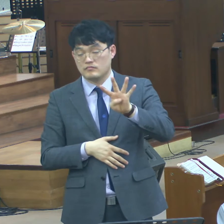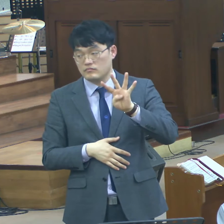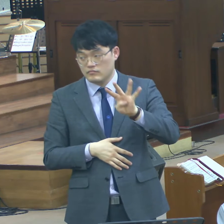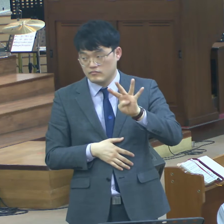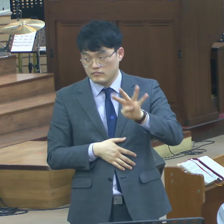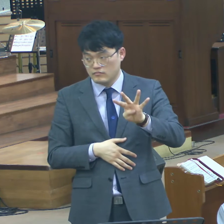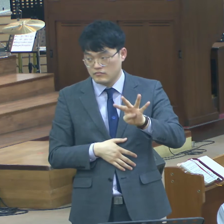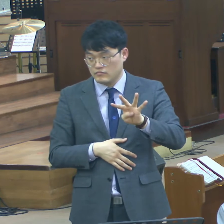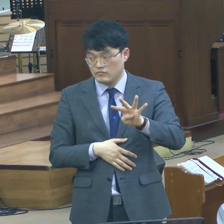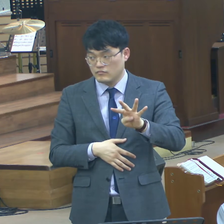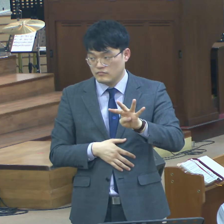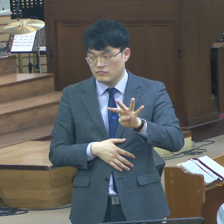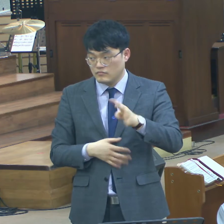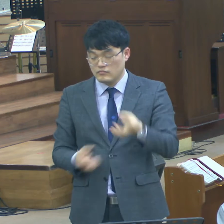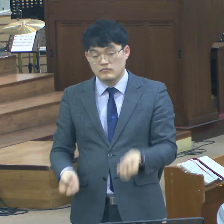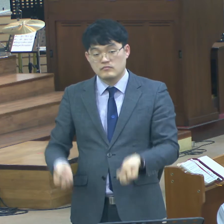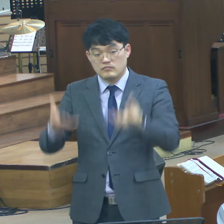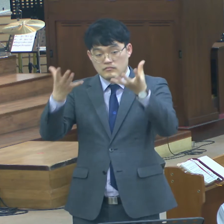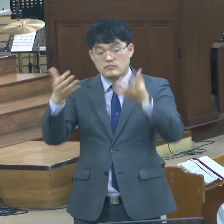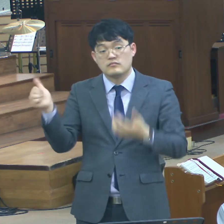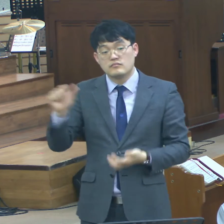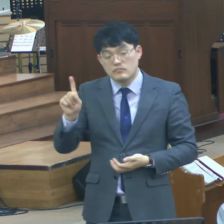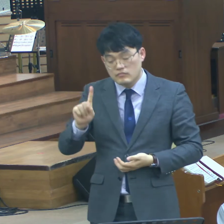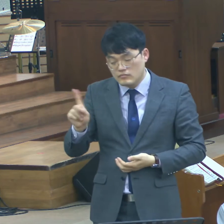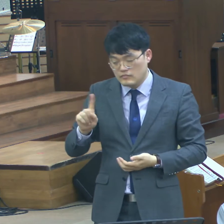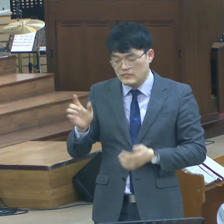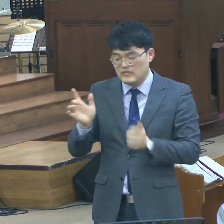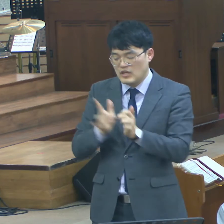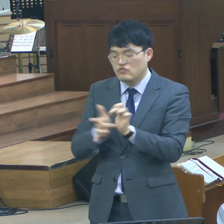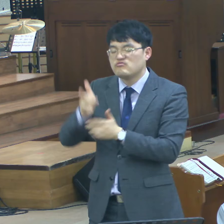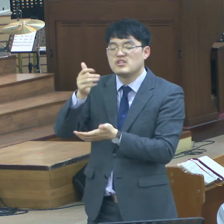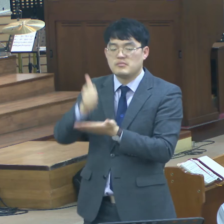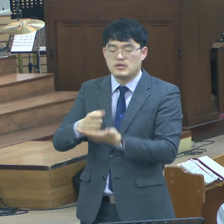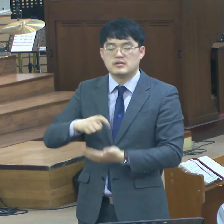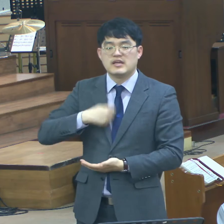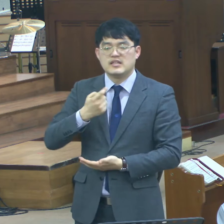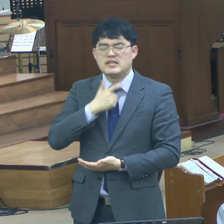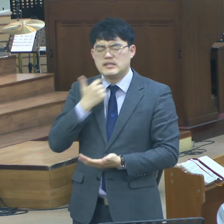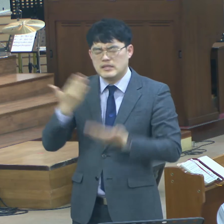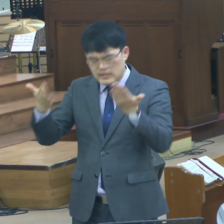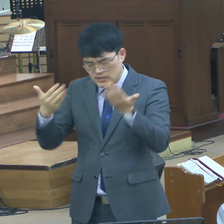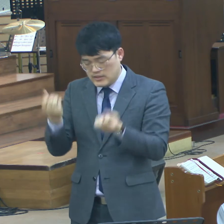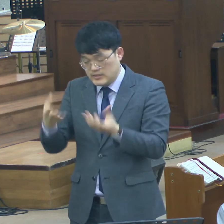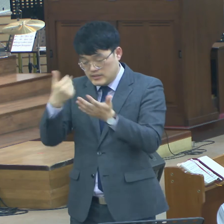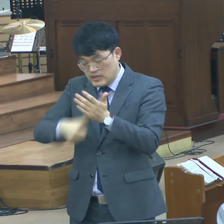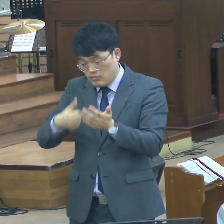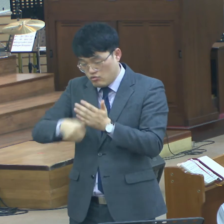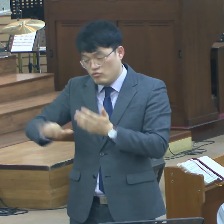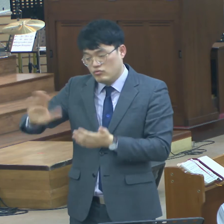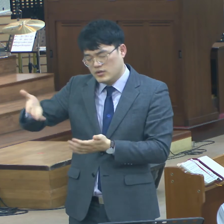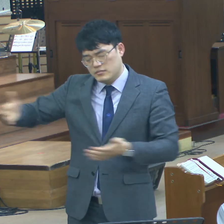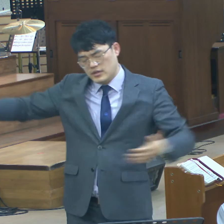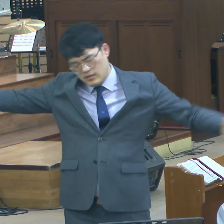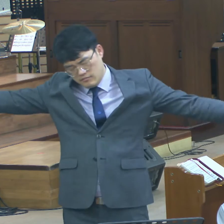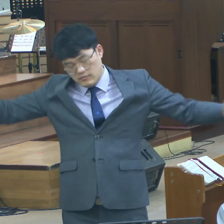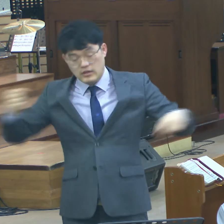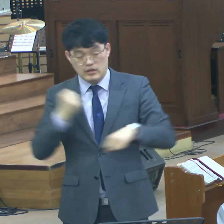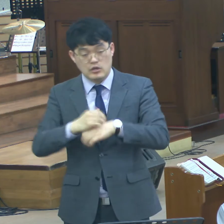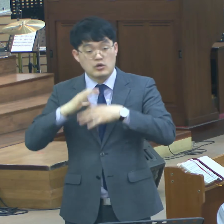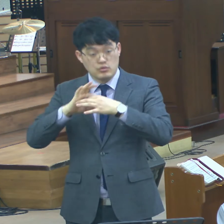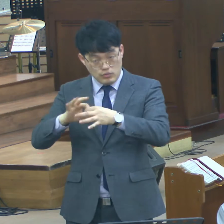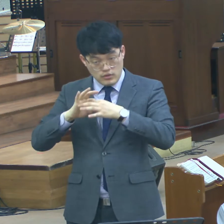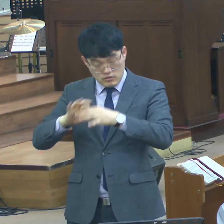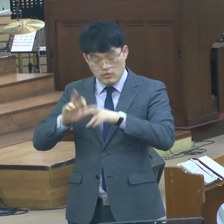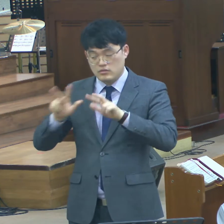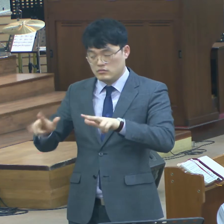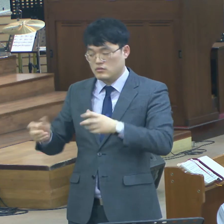통해서 끝났어요. 성취됐어요. 지금 하나님 앞에 5가지 제사 중에 우리가 드리는 것 하나만